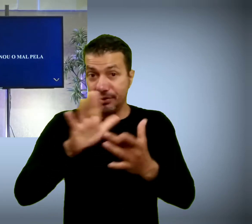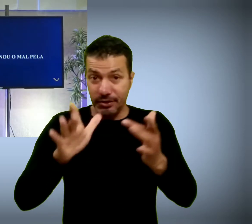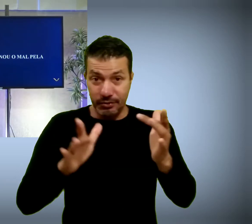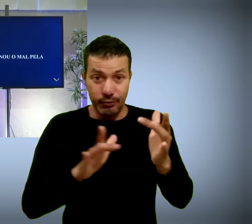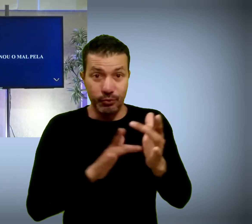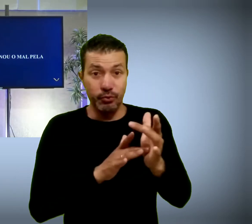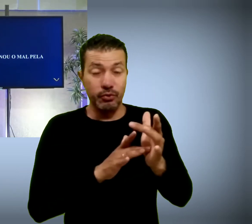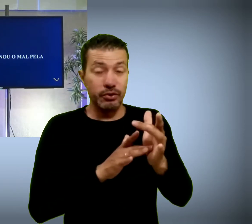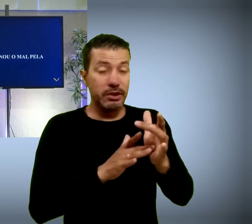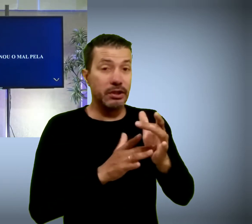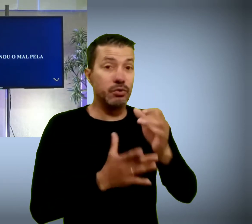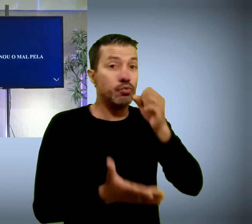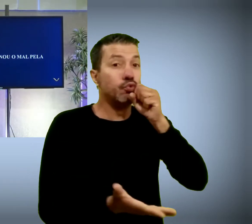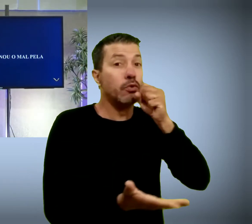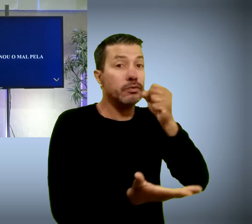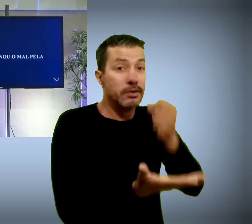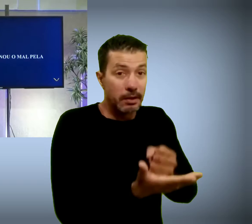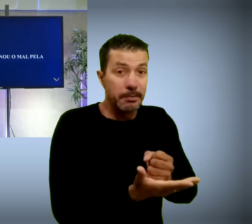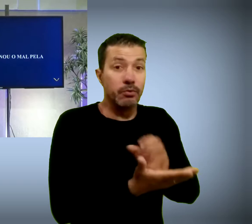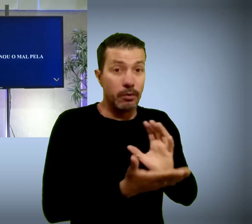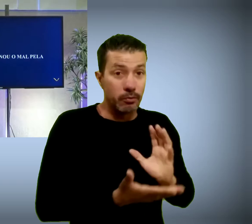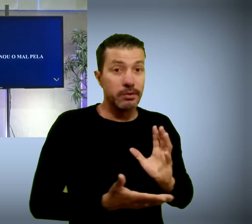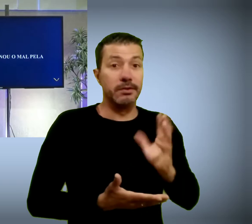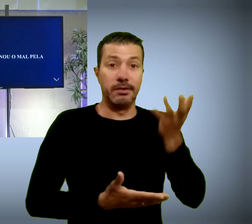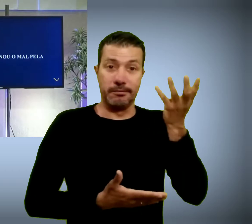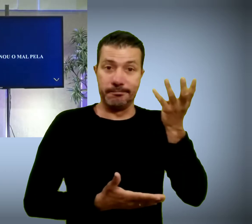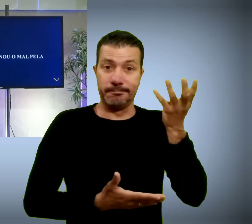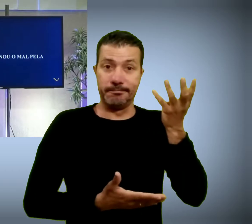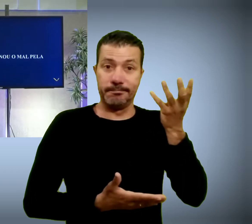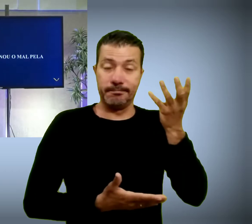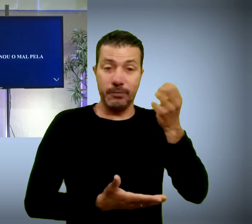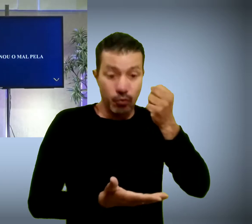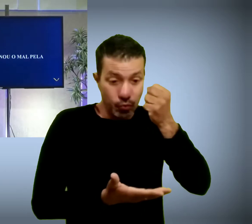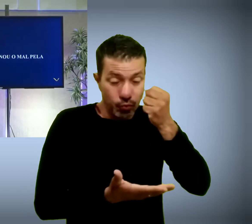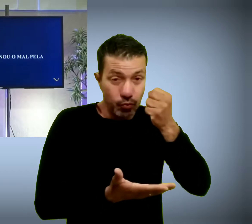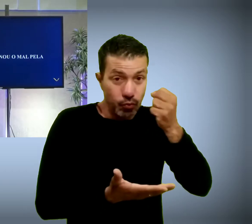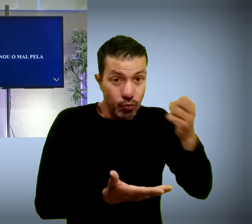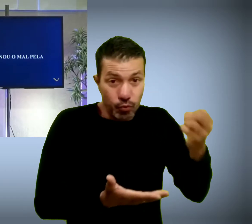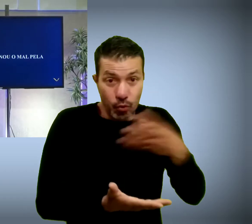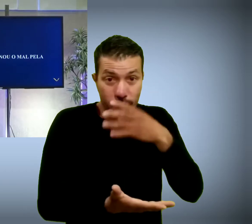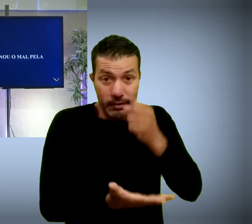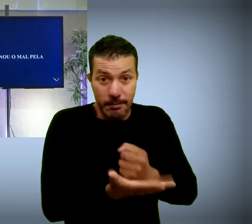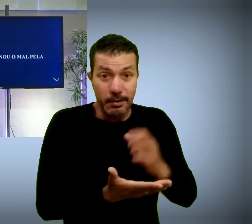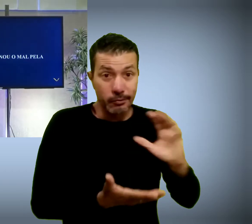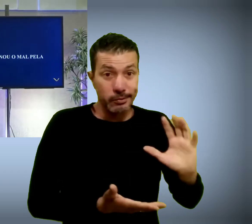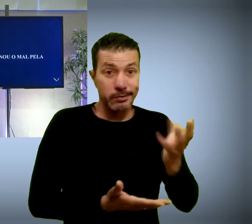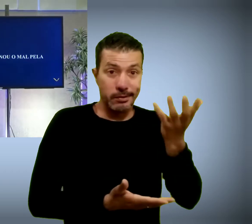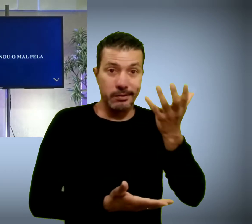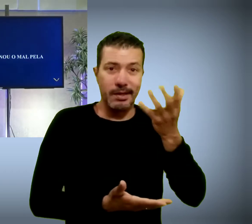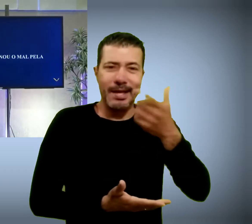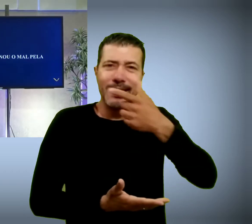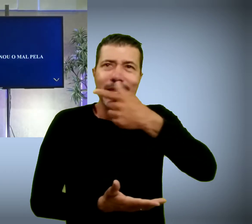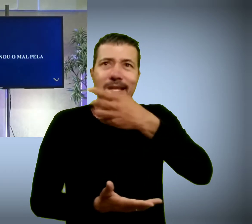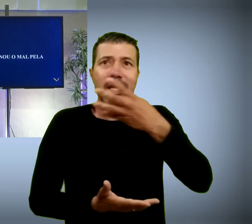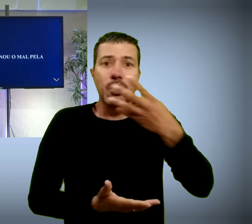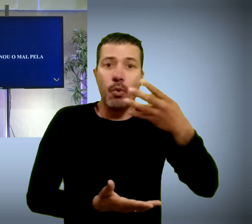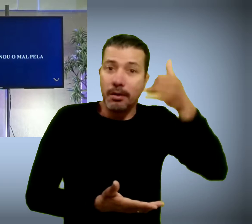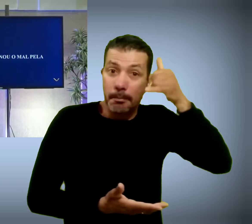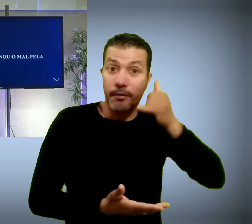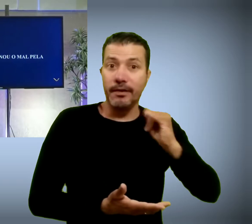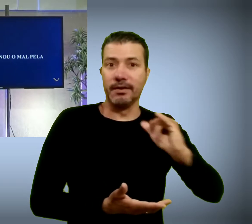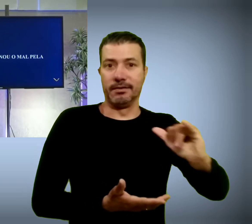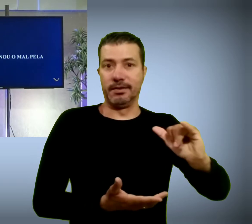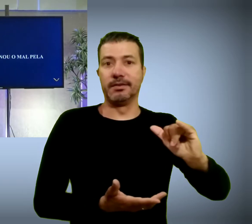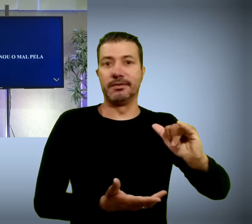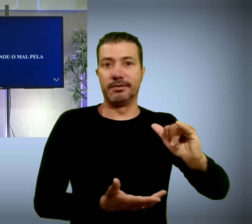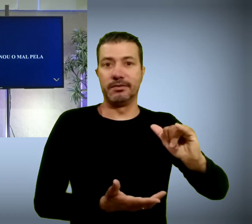Novo Testamento. Vocês vão ganhar aqui, ó, quem responder, quem quiser, quem pedir. Eu tenho 74 profecias